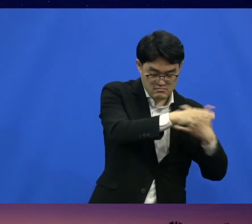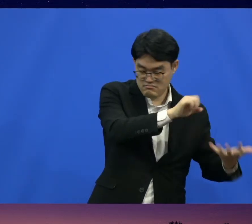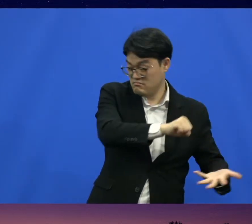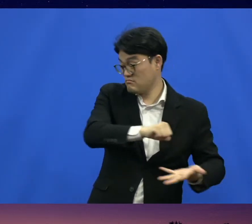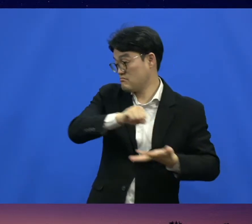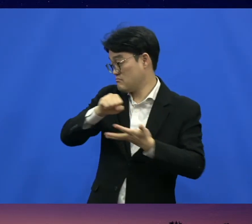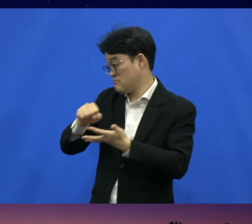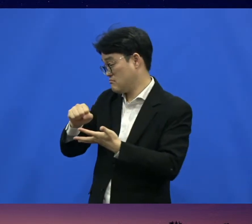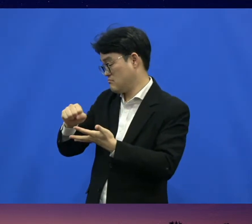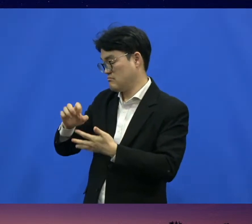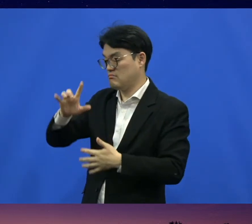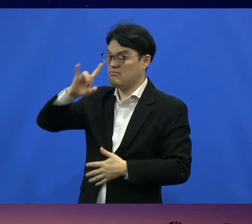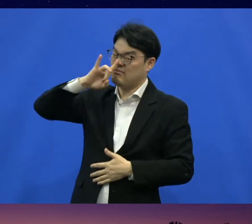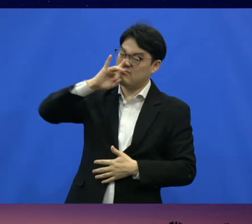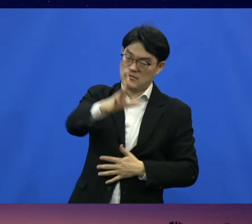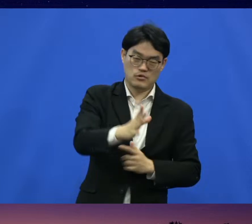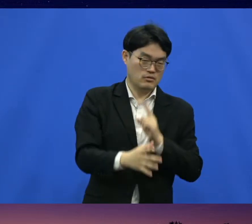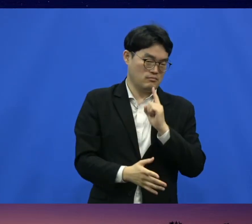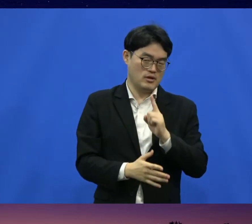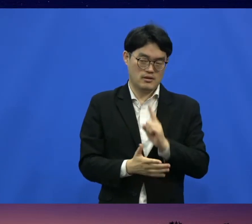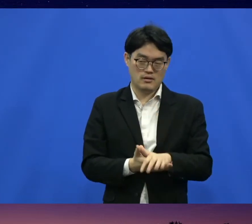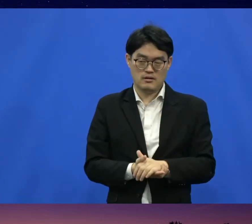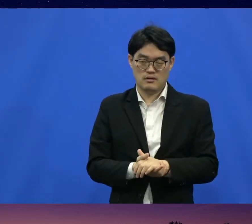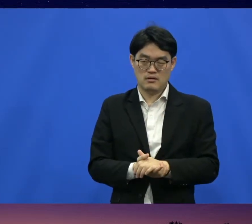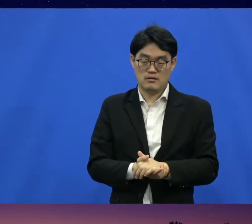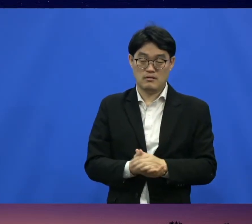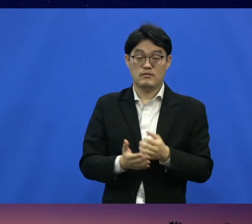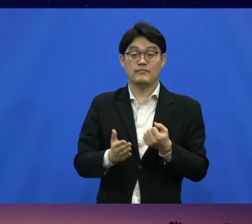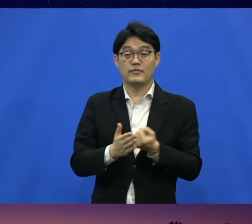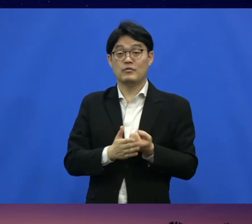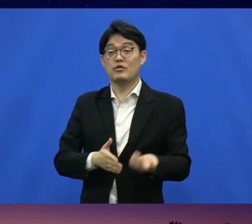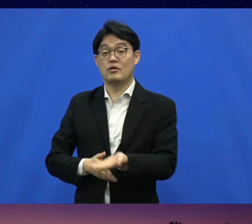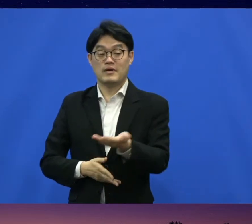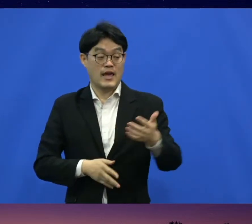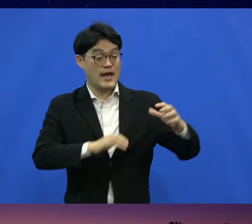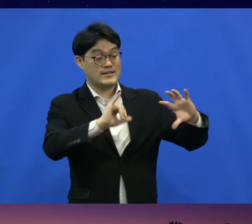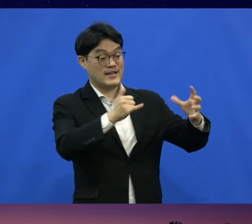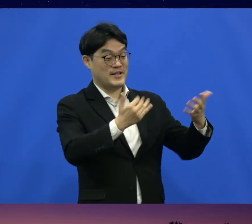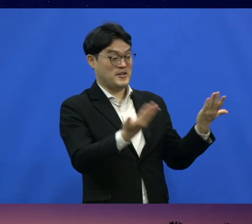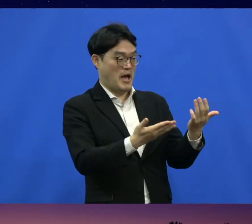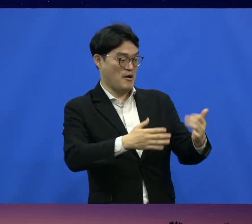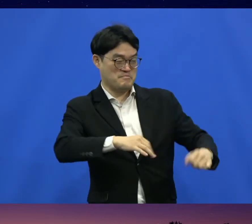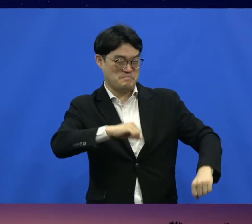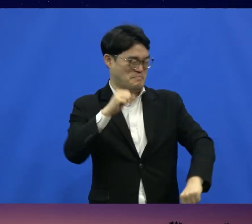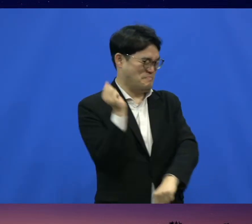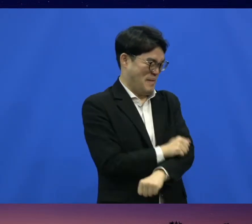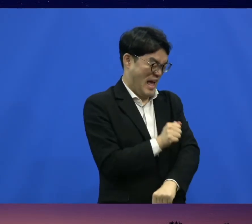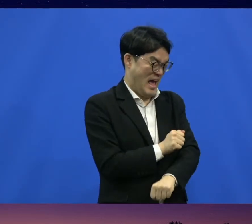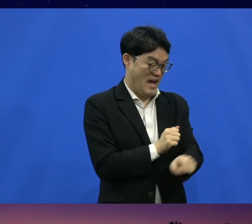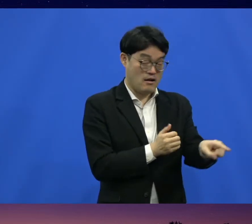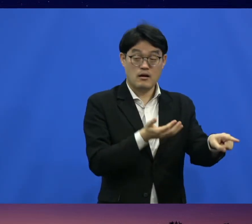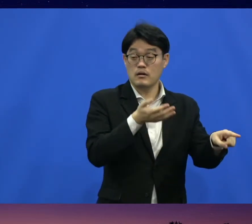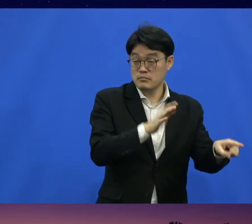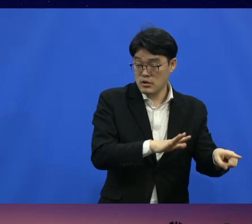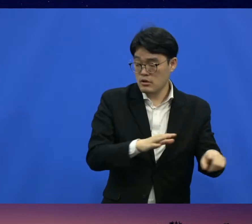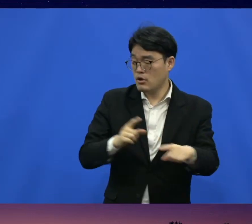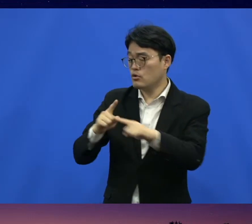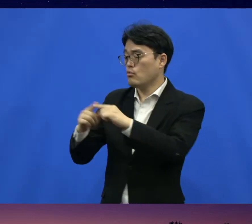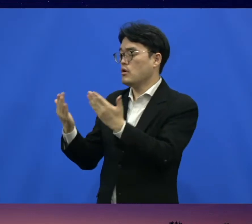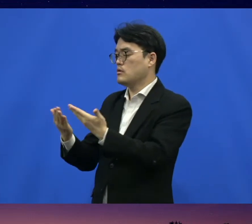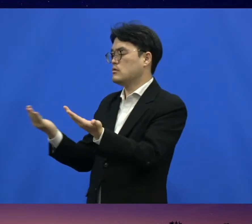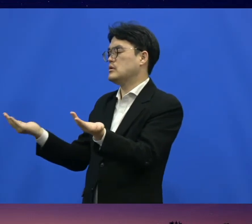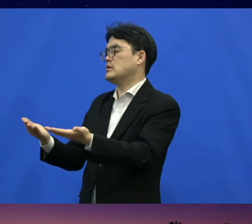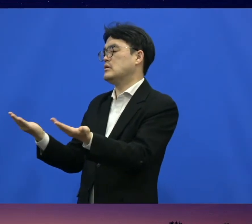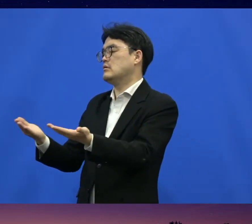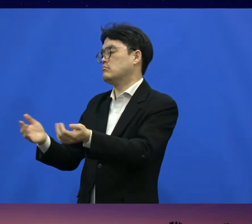전혀 달라요 여러분. 그래서 세상에서 아주 일을 잘하는 분이 교회에서는 일을 잘 못할 수도 있어요. 하나님의 일을 망칠 수도 있어요.